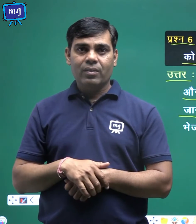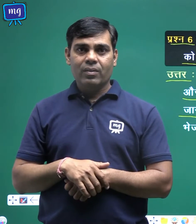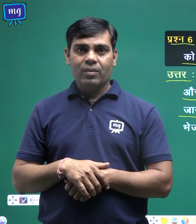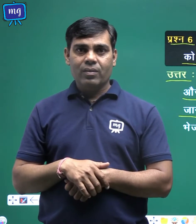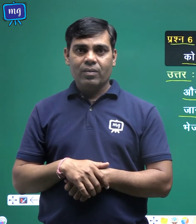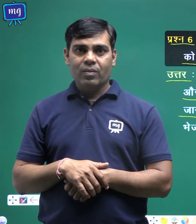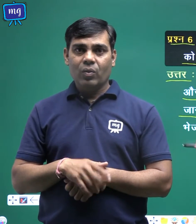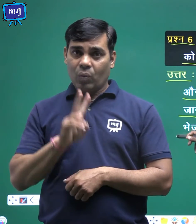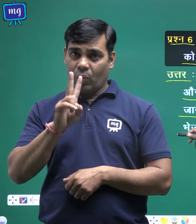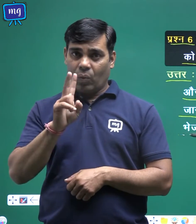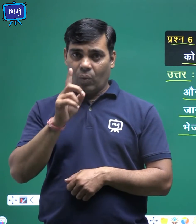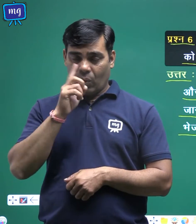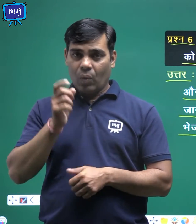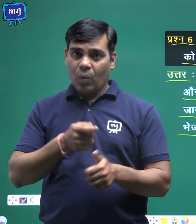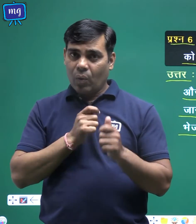2 घोड़ियों को